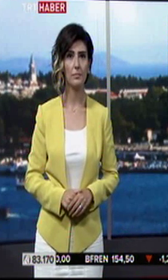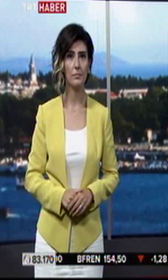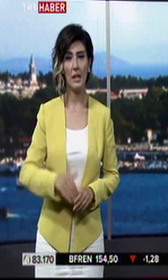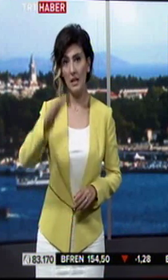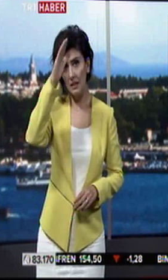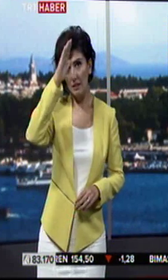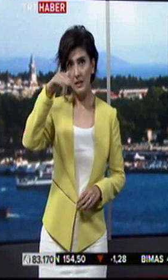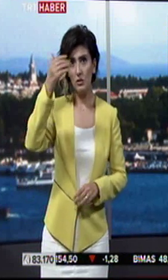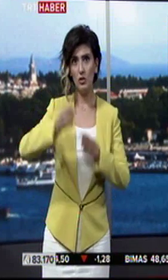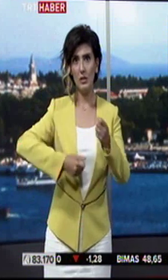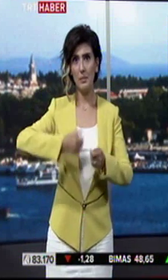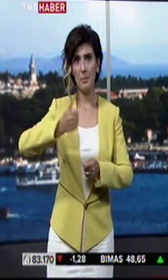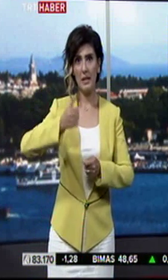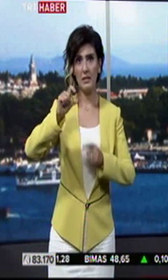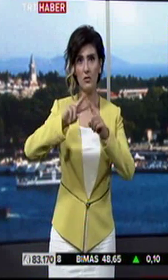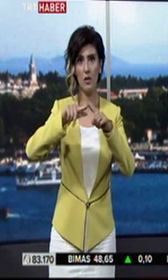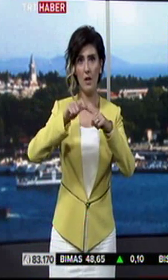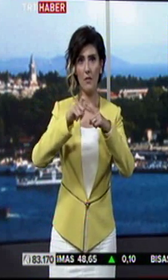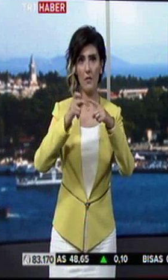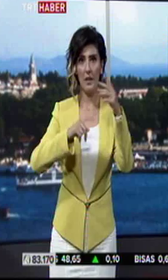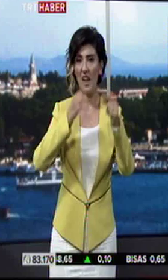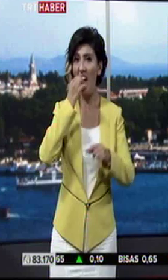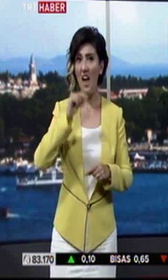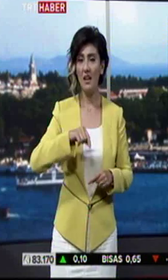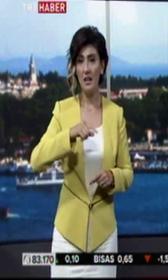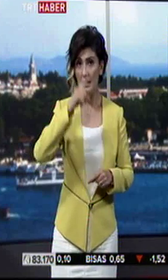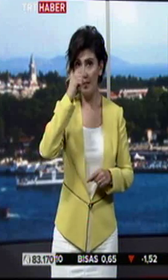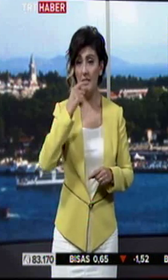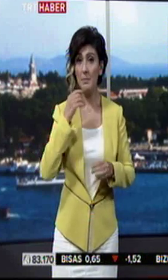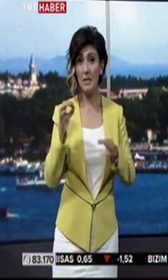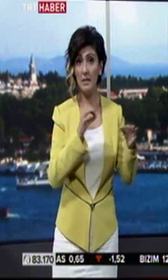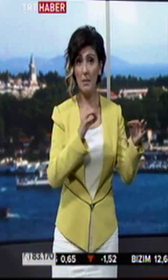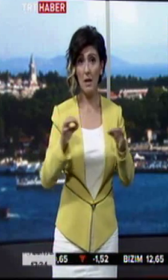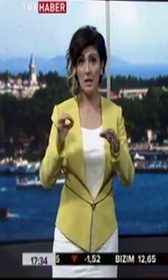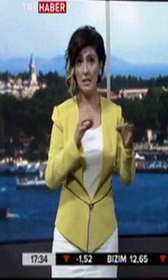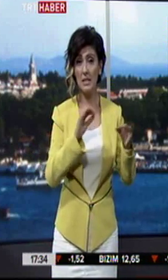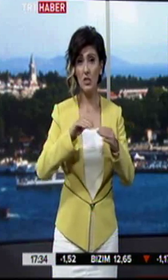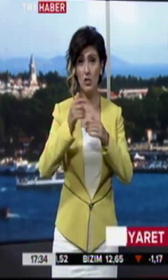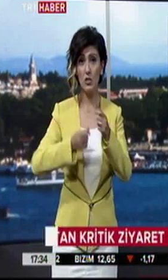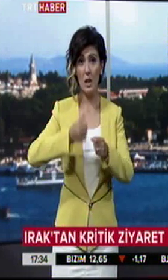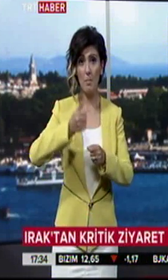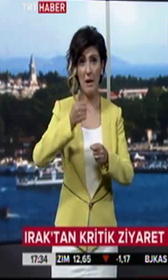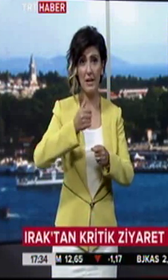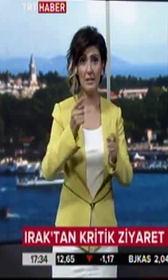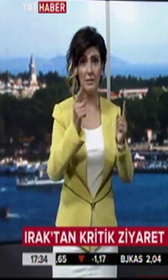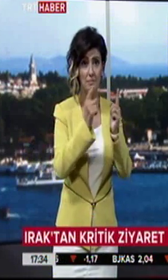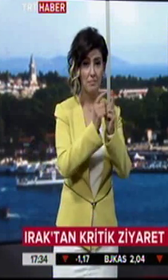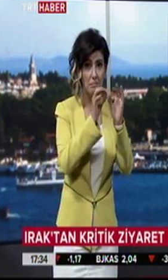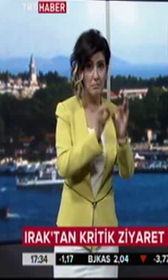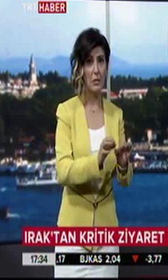Irak Dışişleri Bakanı İbrahim Caferi Ankara'da. Resmi temaslarına Dışişleri Bakanı Mevlüt Çavuşoğlu ile başlayan Caferi'nin